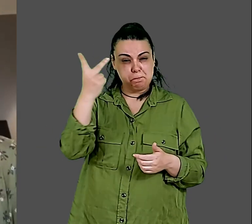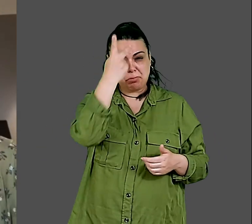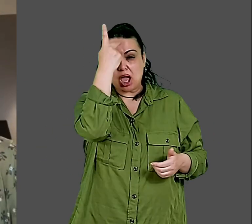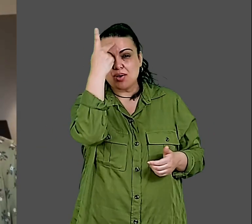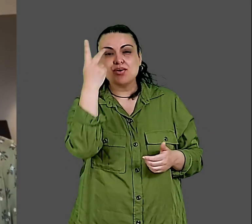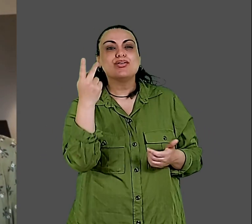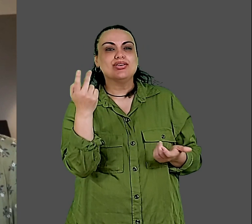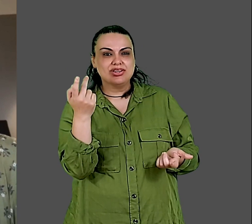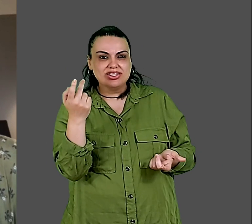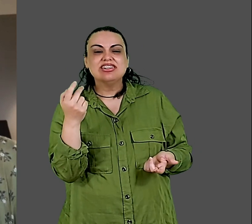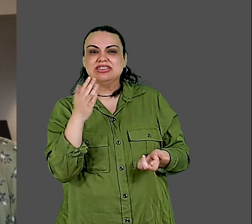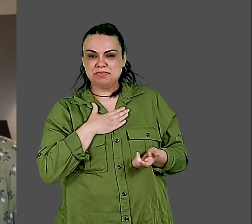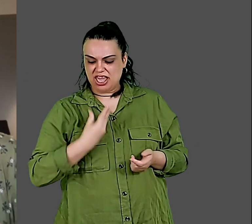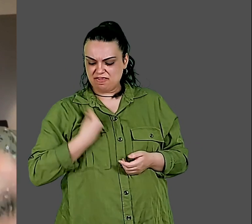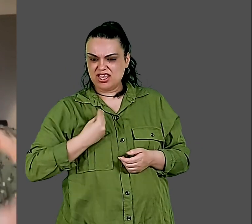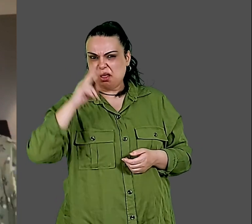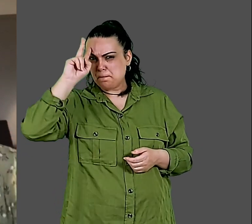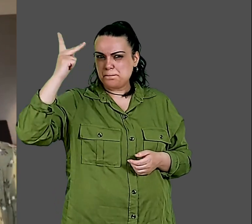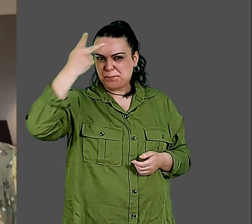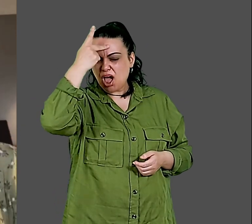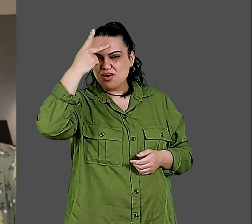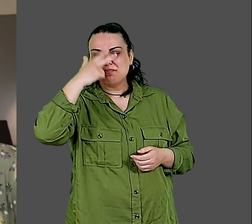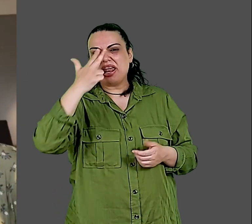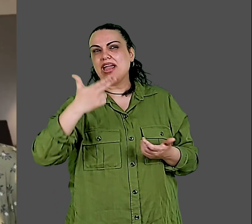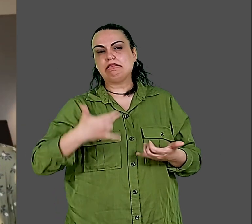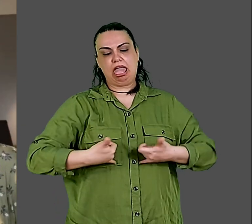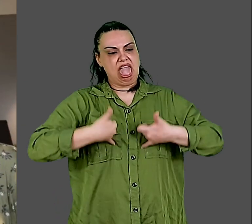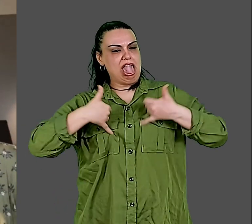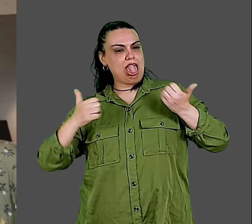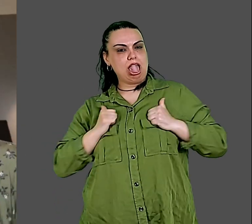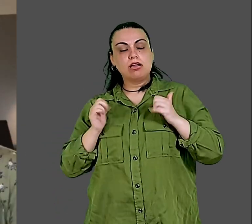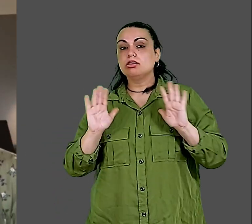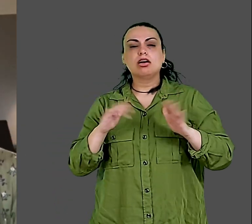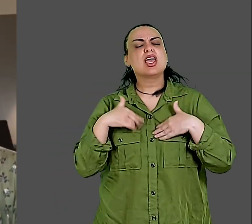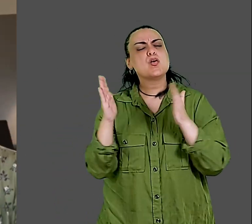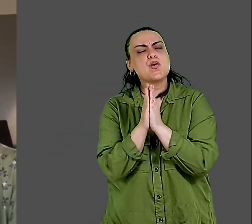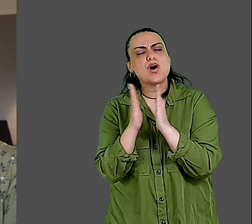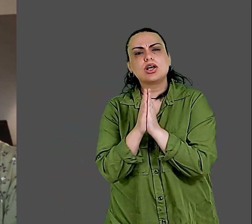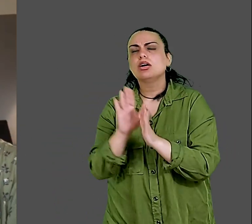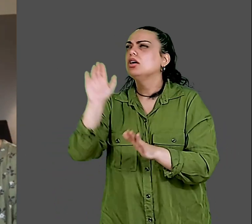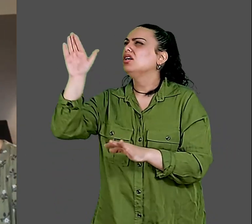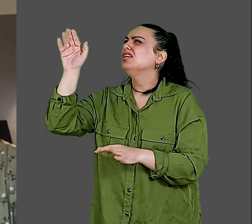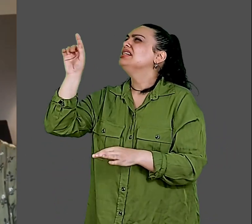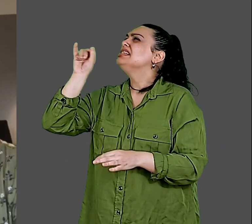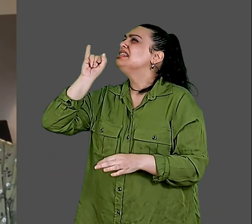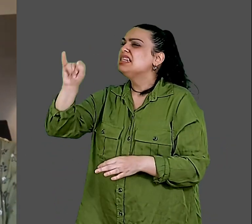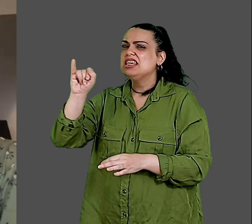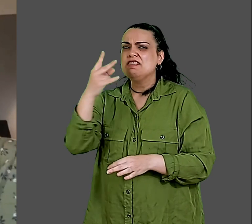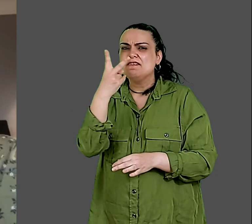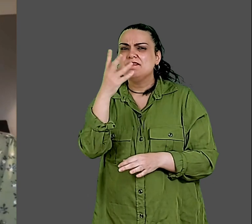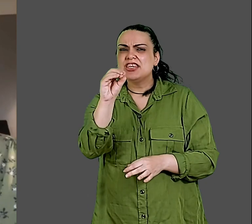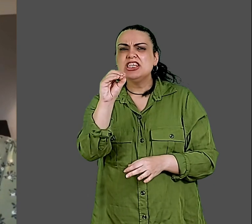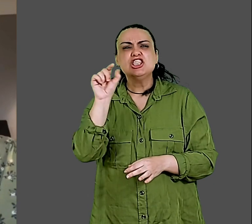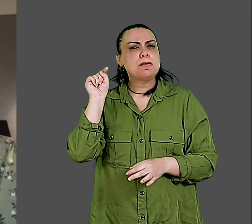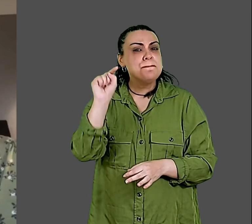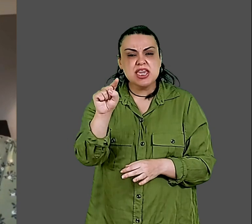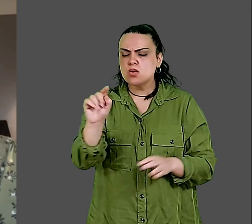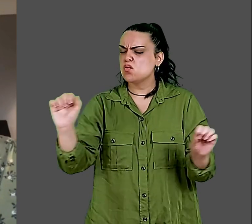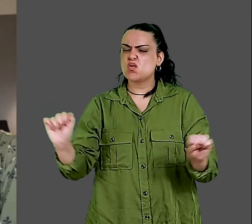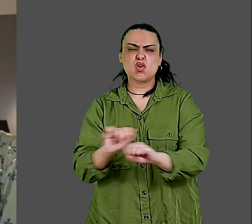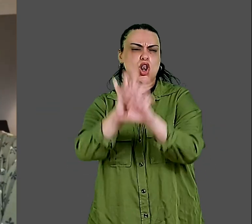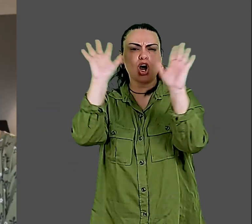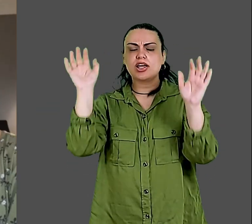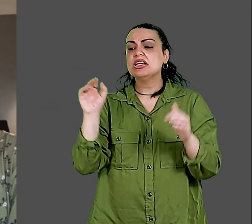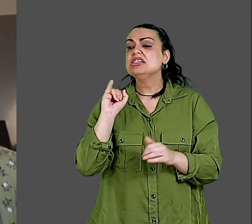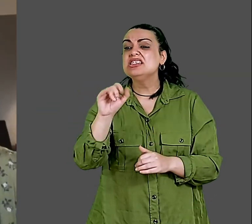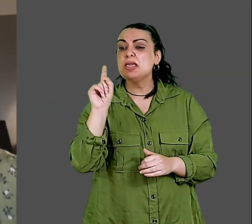corromper durante o propósito do movimento chamado Excelência. Deus, se tiver 20 mil, glória ao teu nome. Se